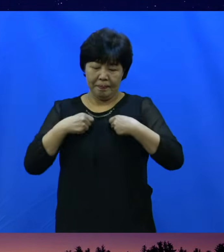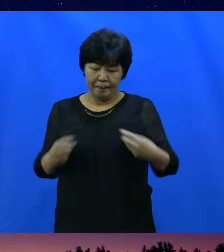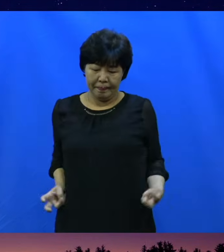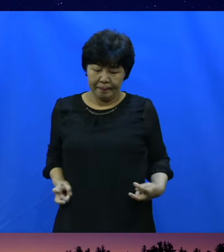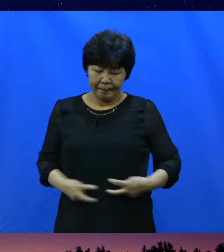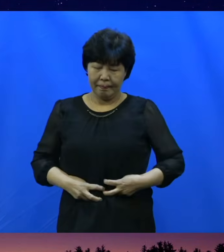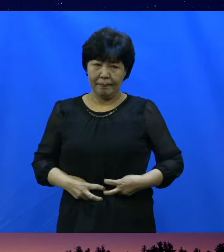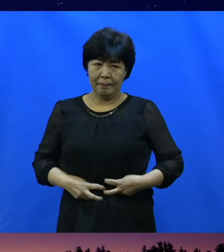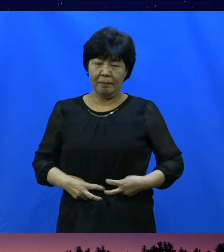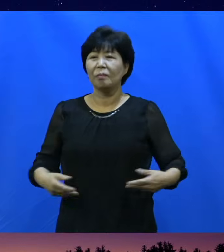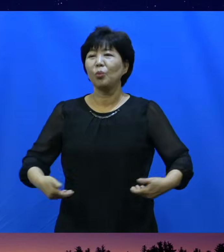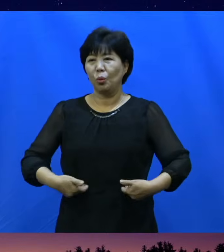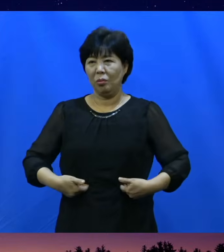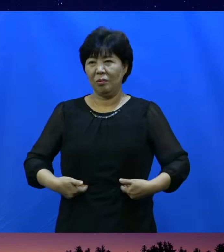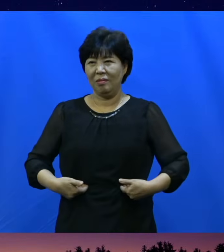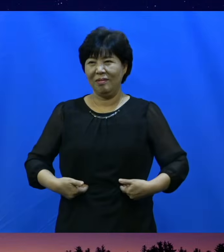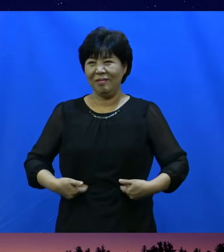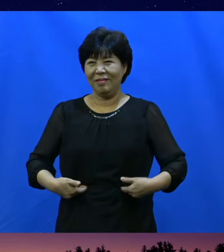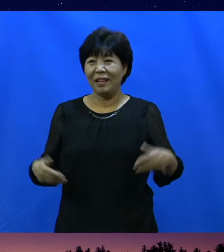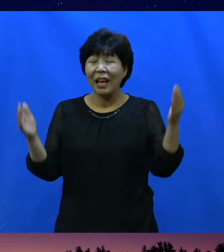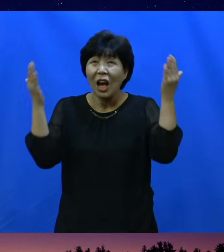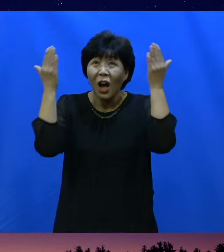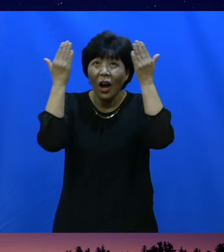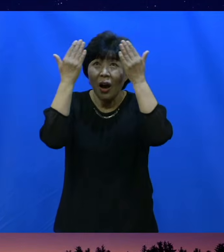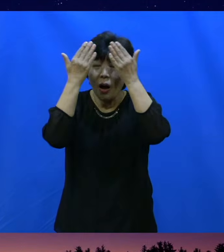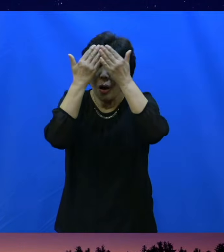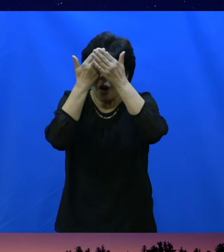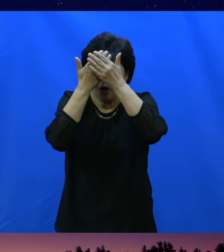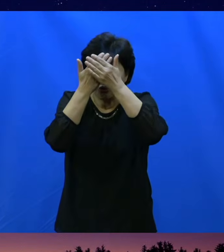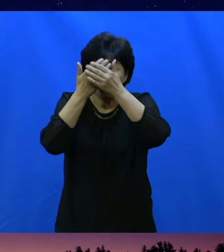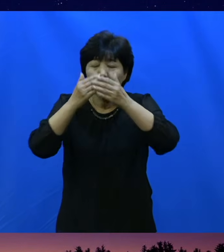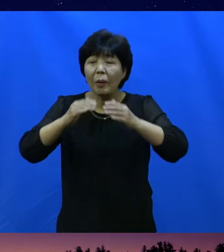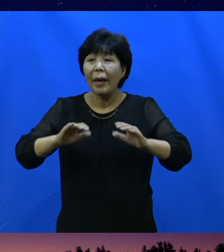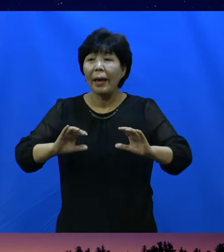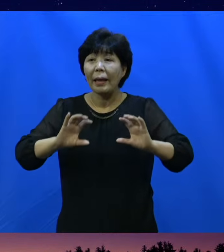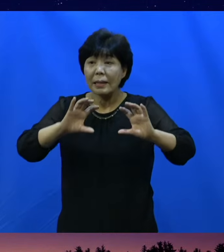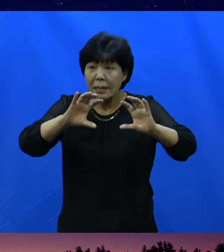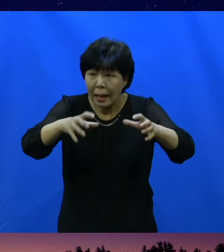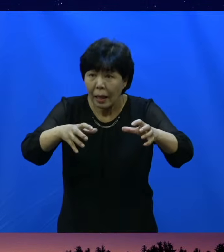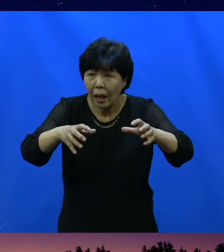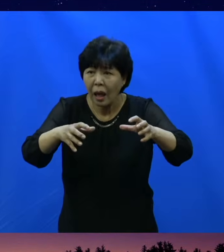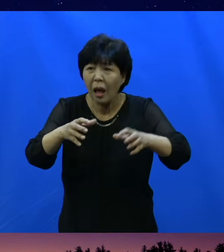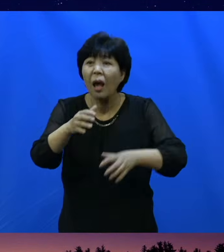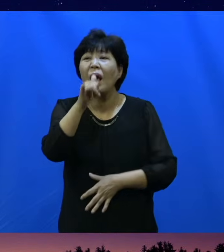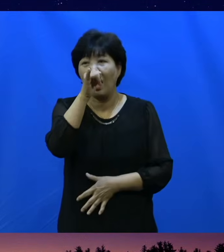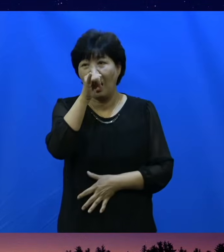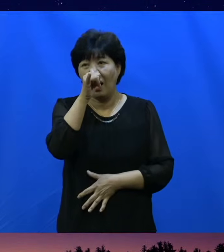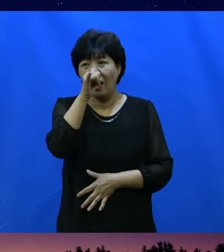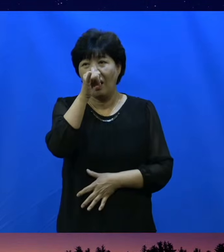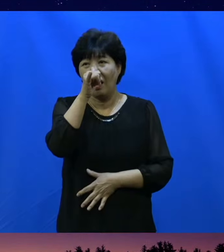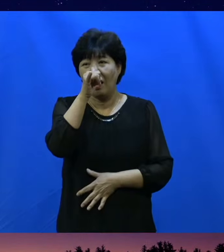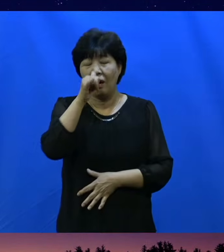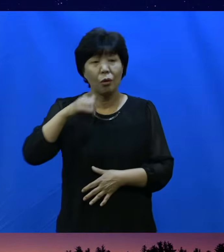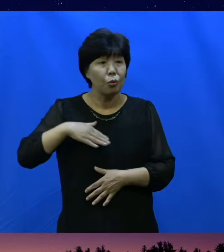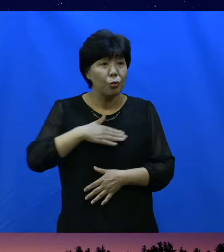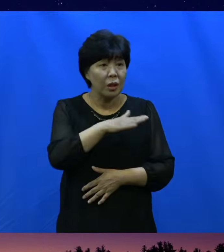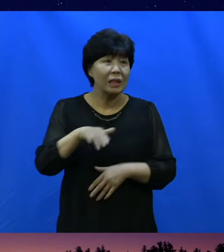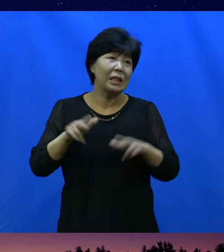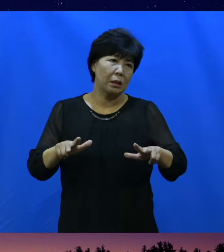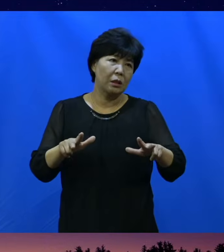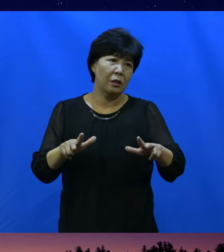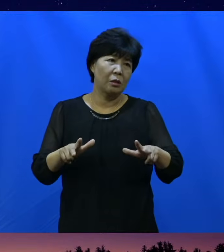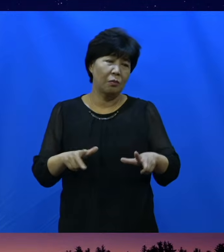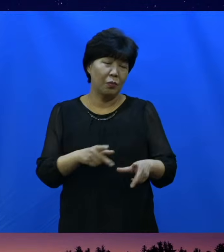왜 이런 얘기를 합니까? 요즘에 세력이 존재하기 때문이다. 우리는 적과 대치 중이다. 지금